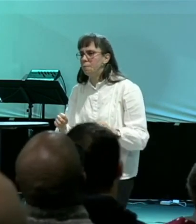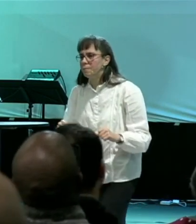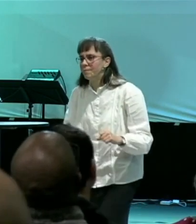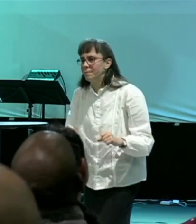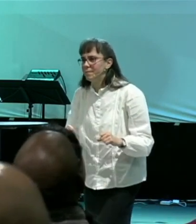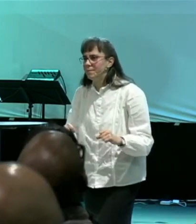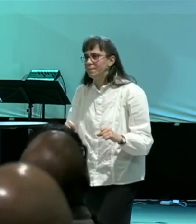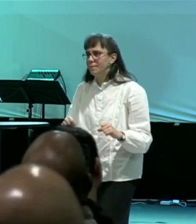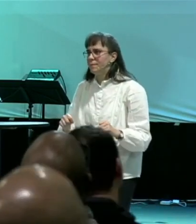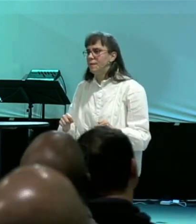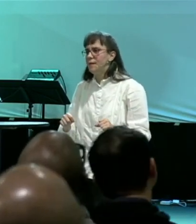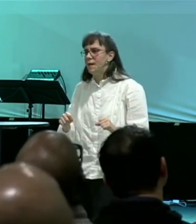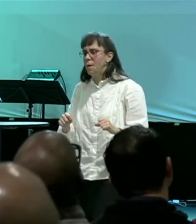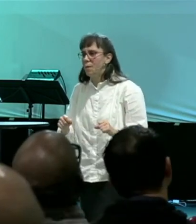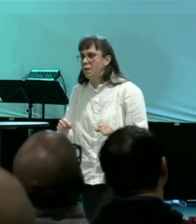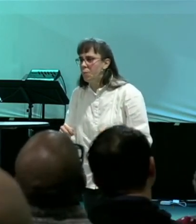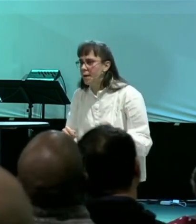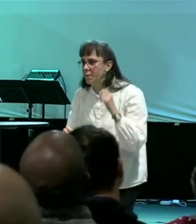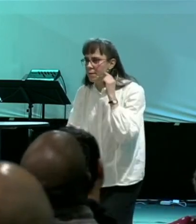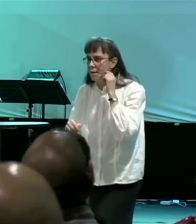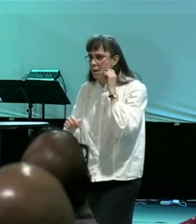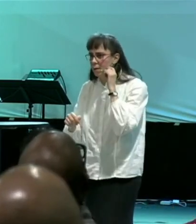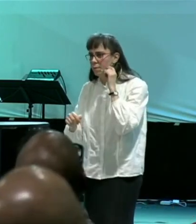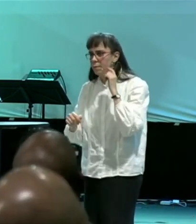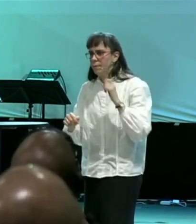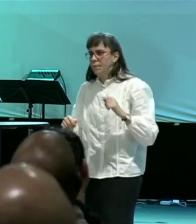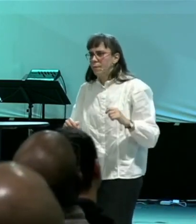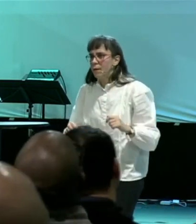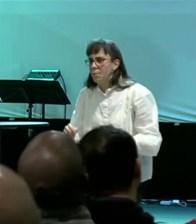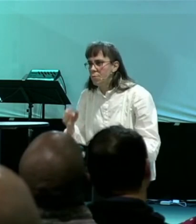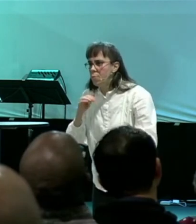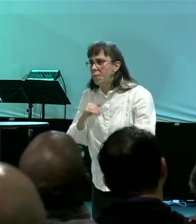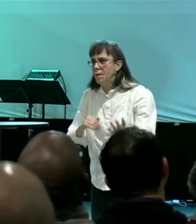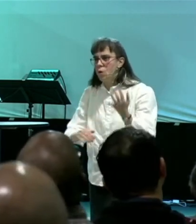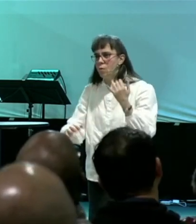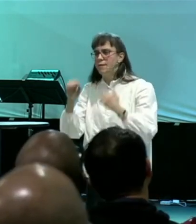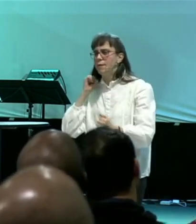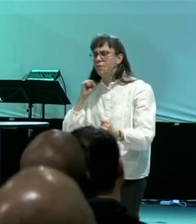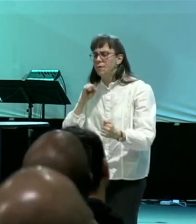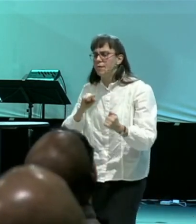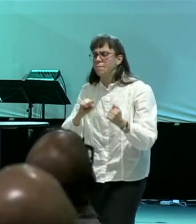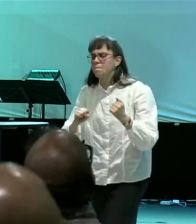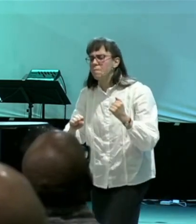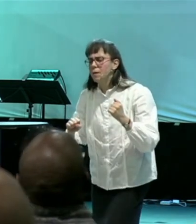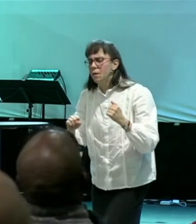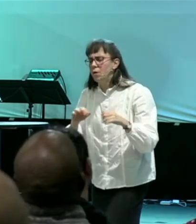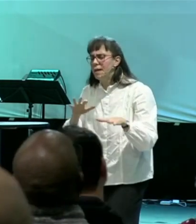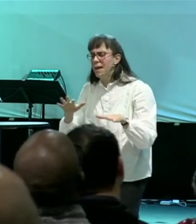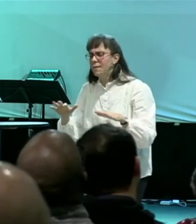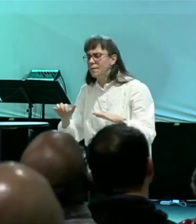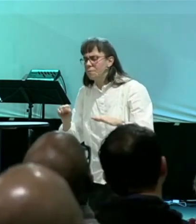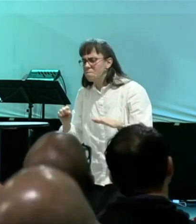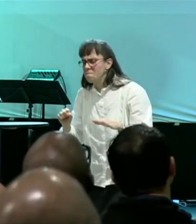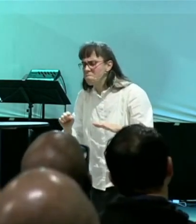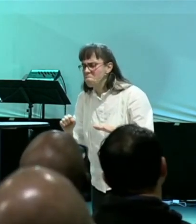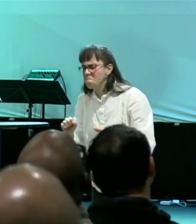prayer. Lève-toi dans la prière, tu dis Dieu. C'est par la prière que tu feras la différence. Ne néglige pas la prière. Don't neglect